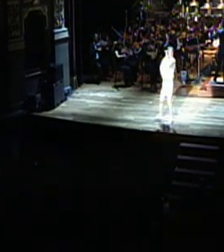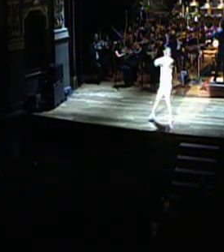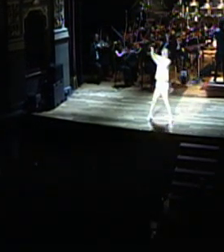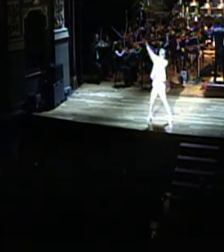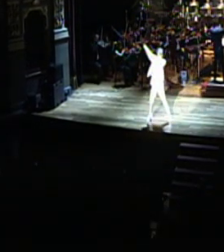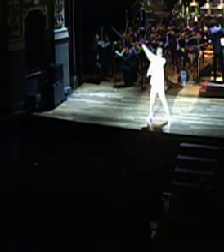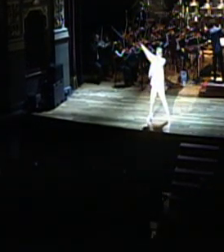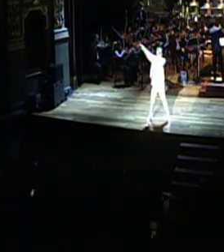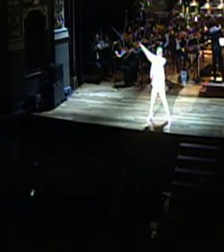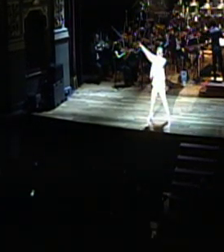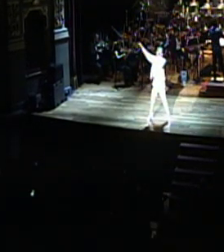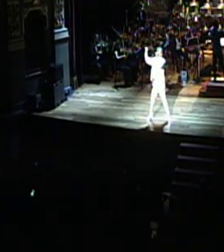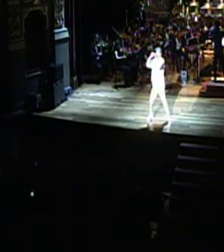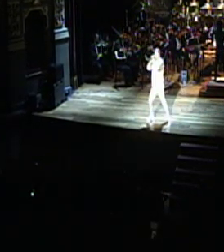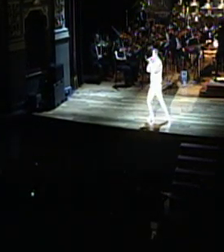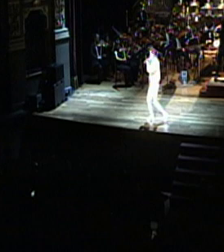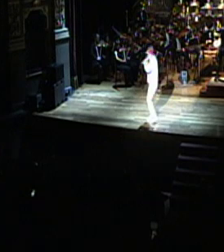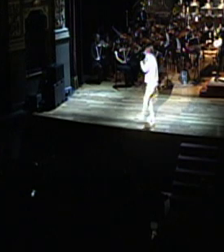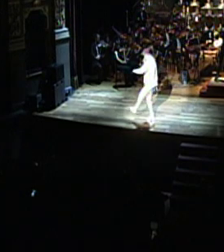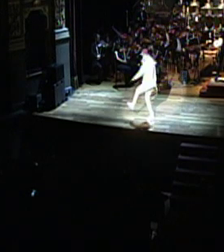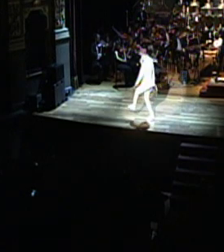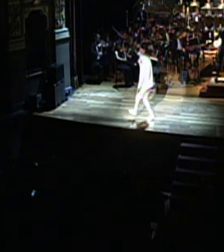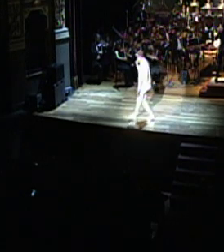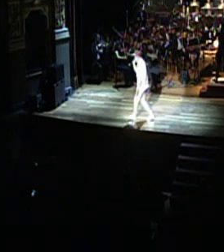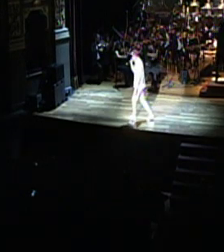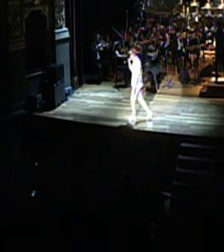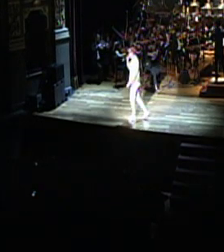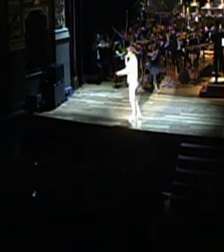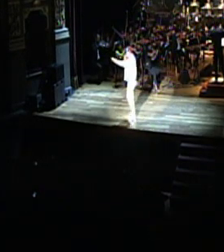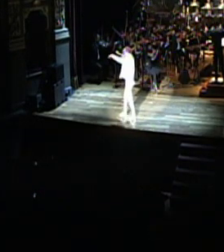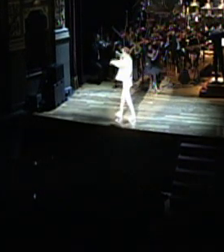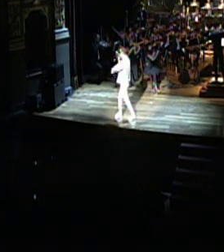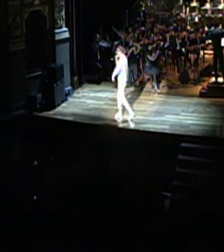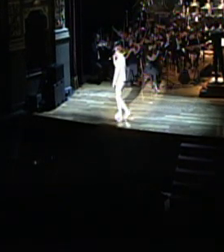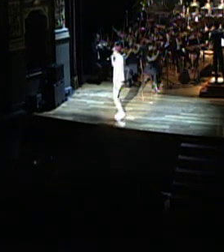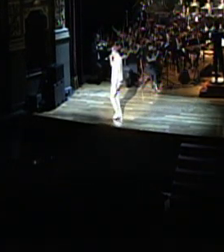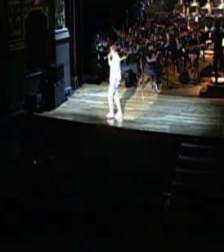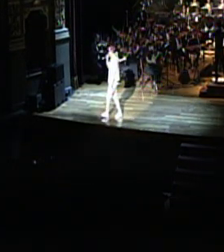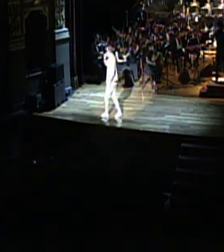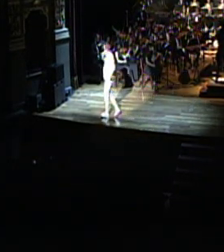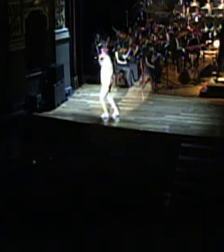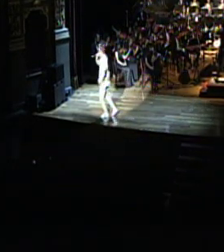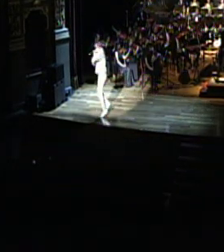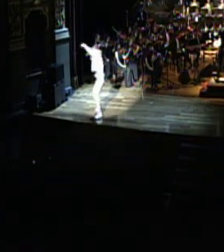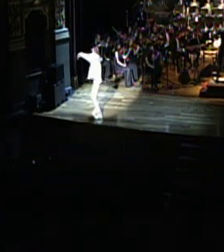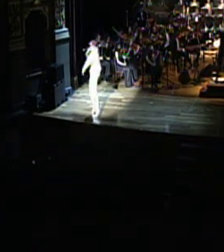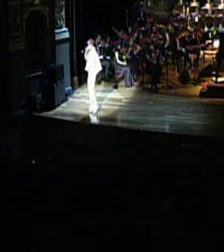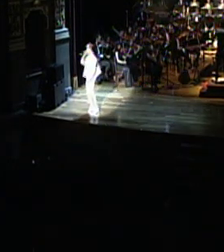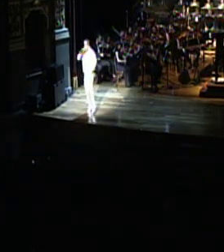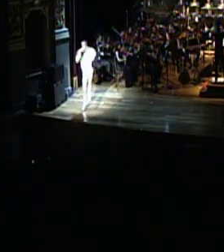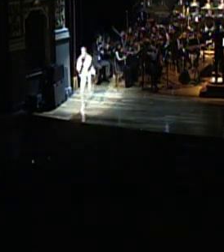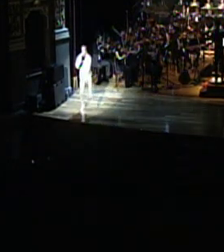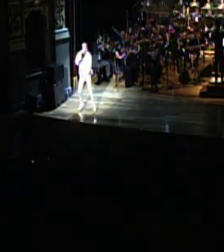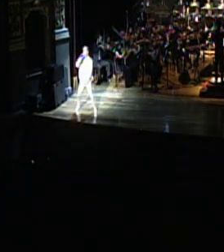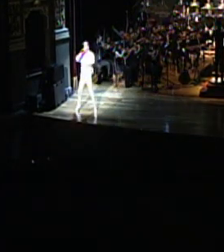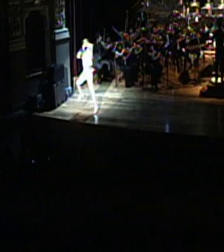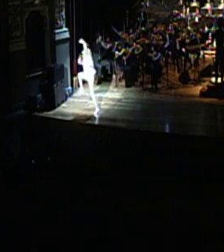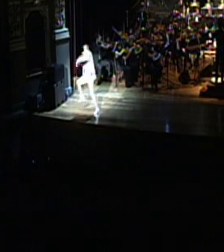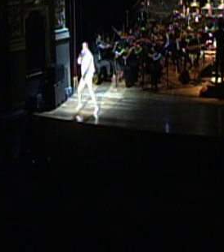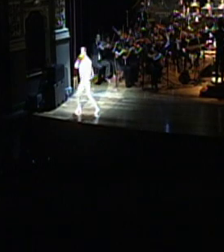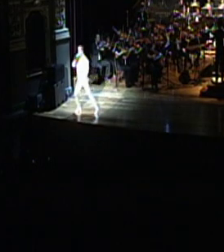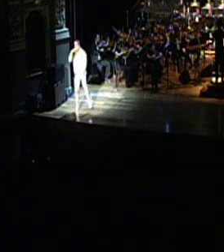crecido, en esto del rap, te mantengo vivo, sin esperar, de la calle un motivo.